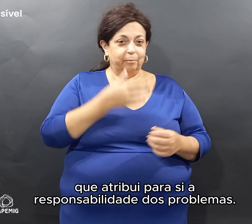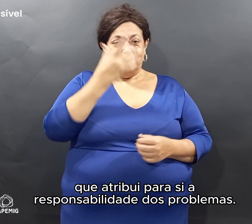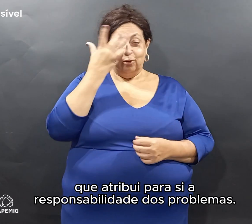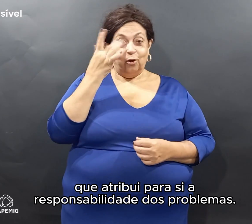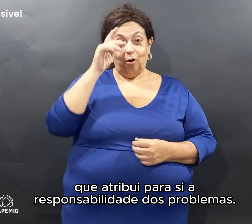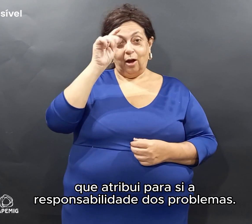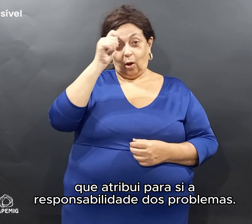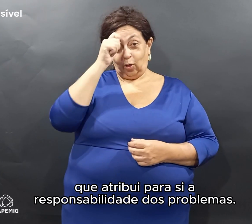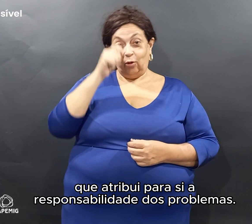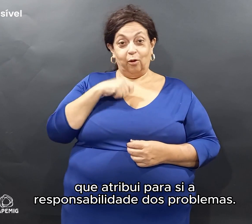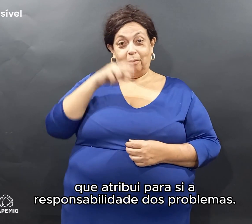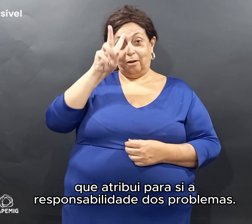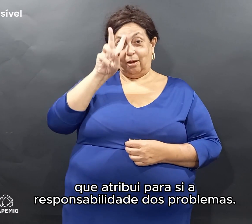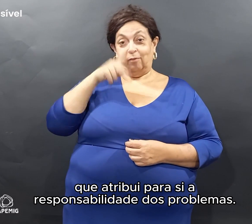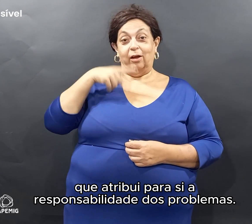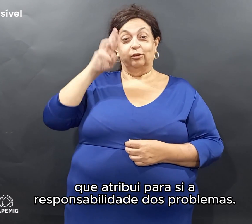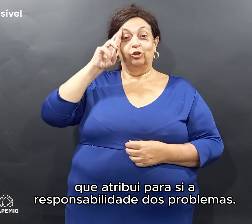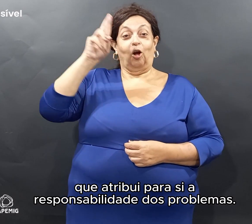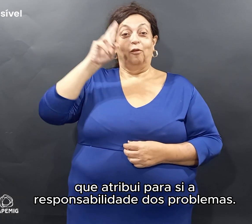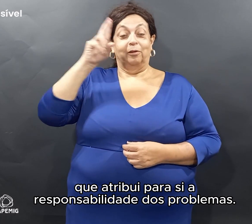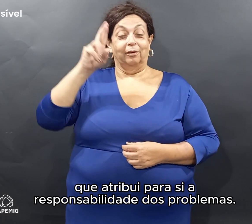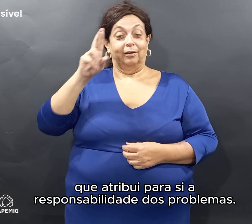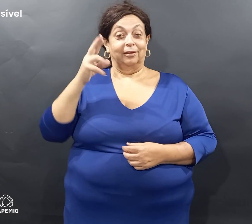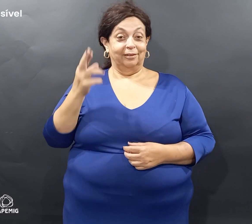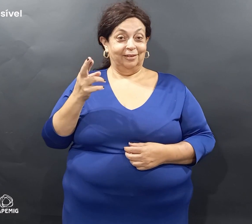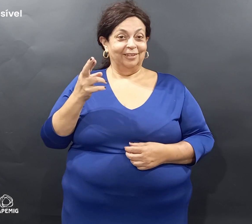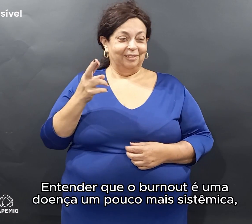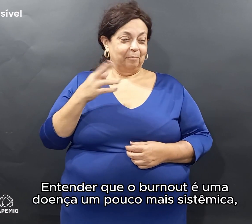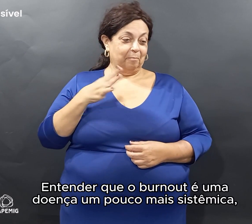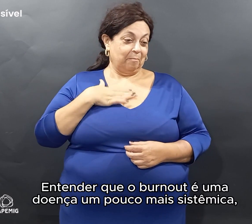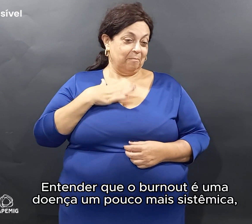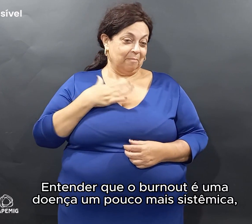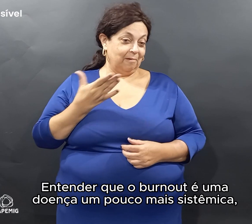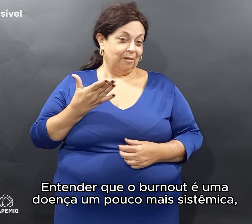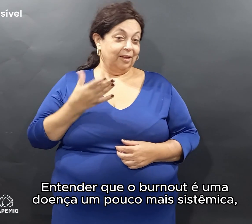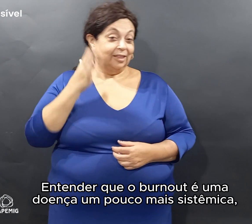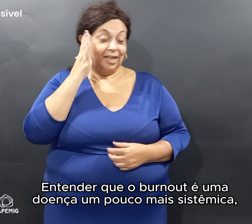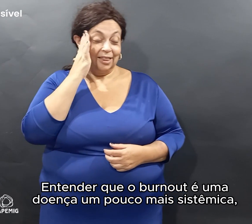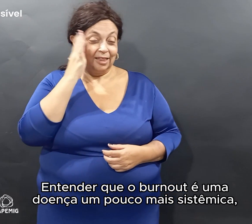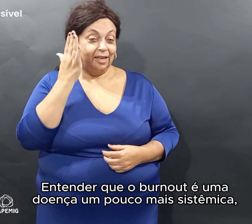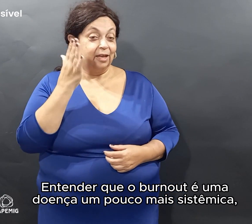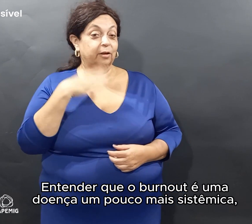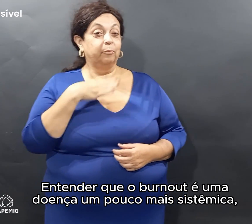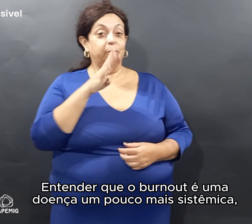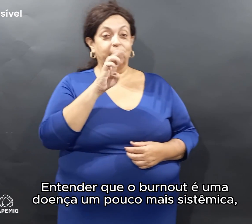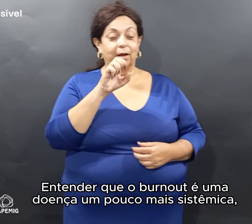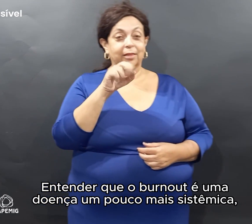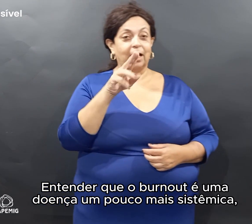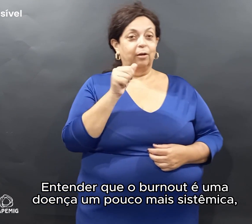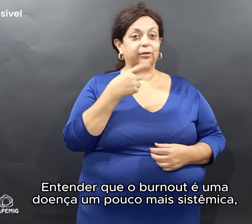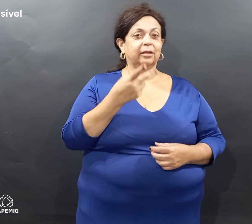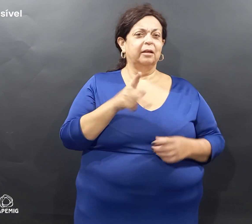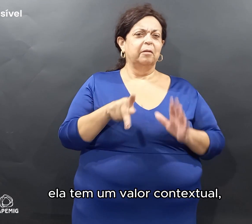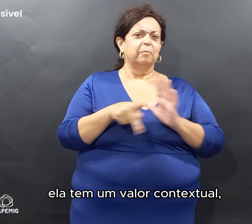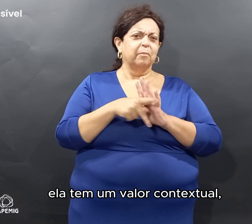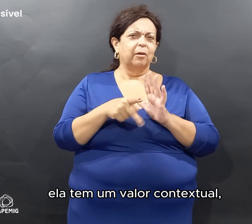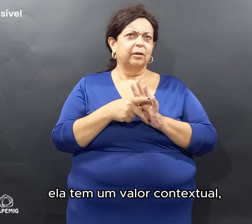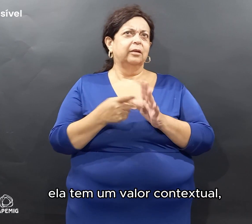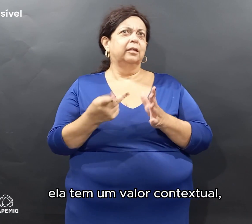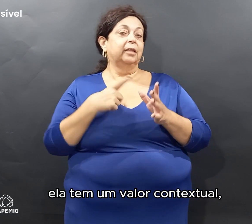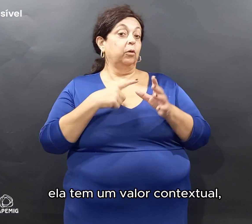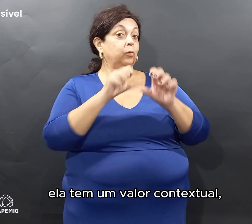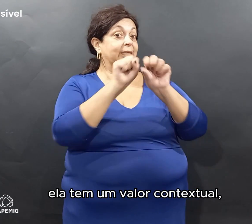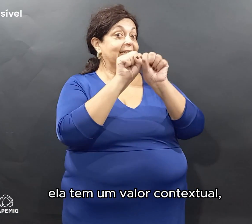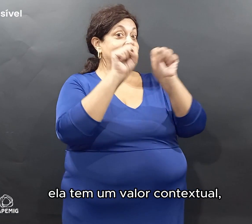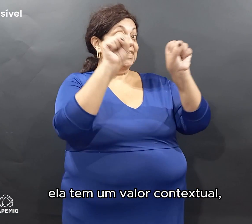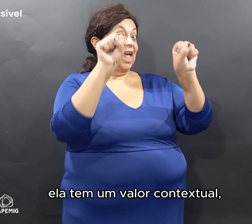mesmo, que atribui para si a responsabilidade dos problemas. Entender que o burnout é uma doença um pouco mais sistêmica, ela tem